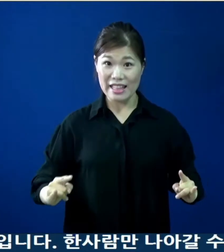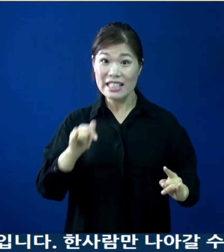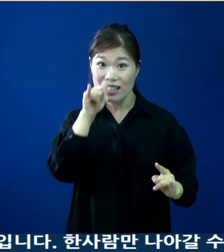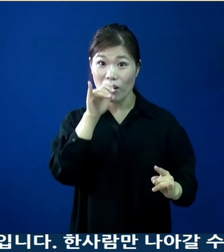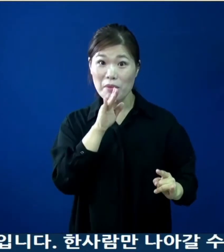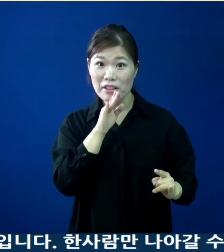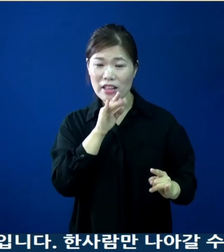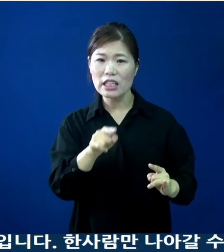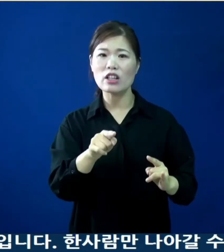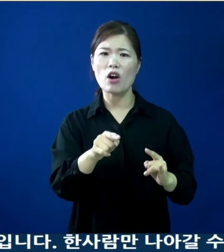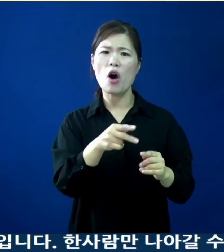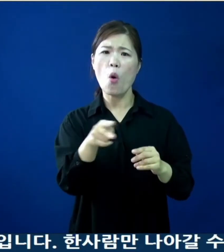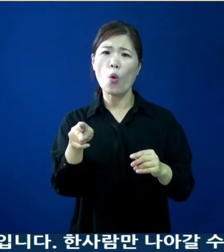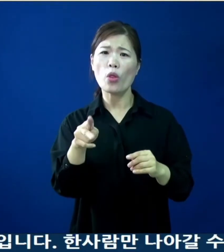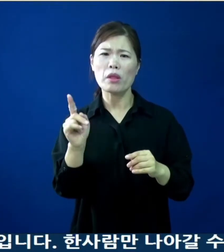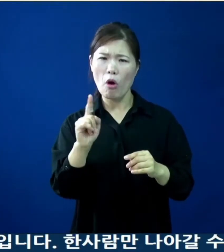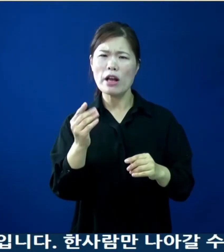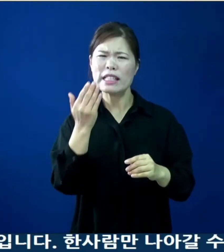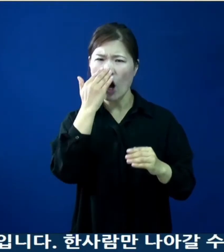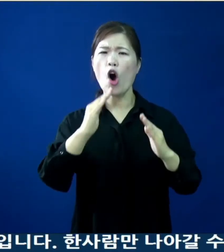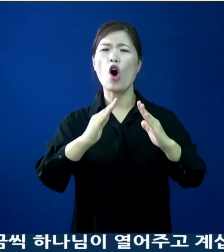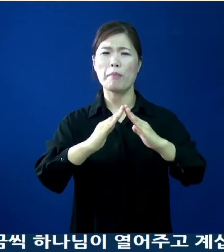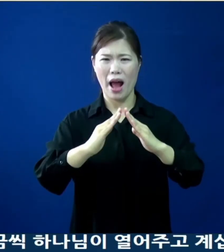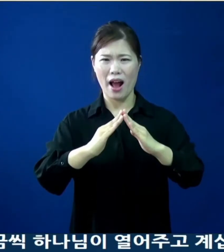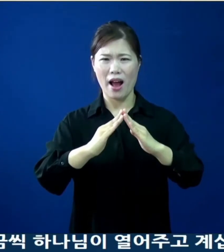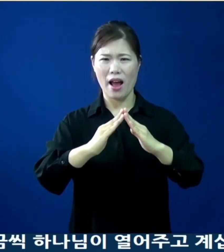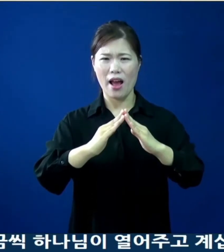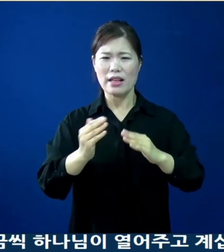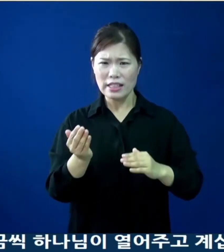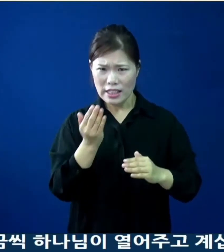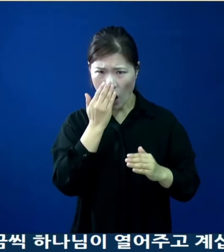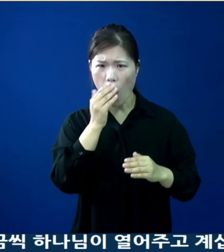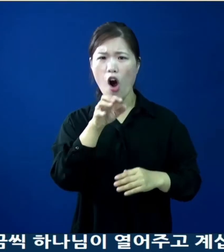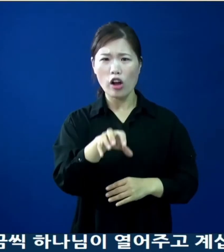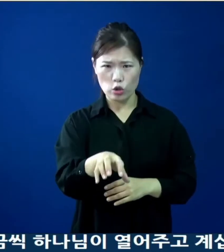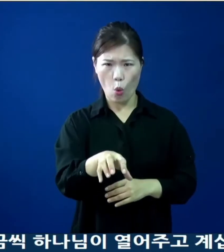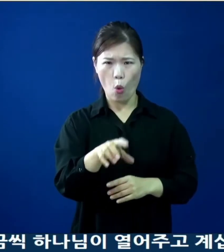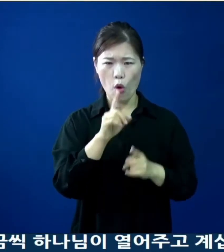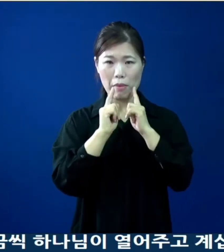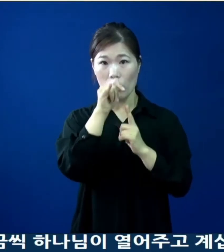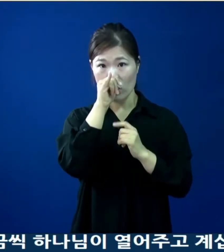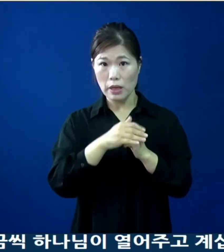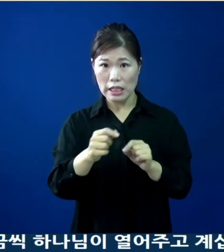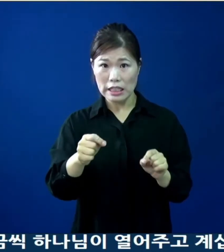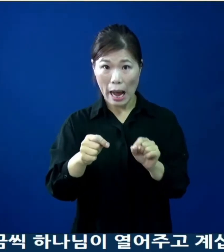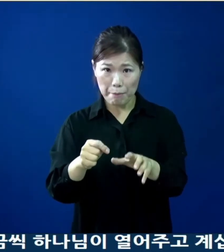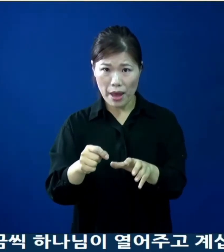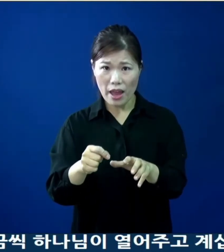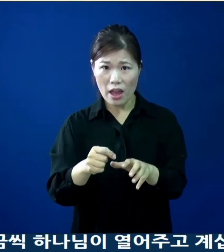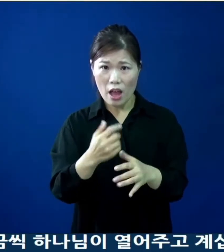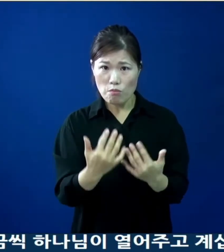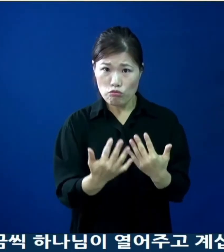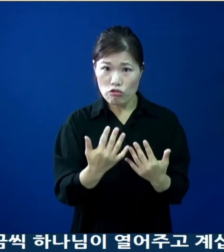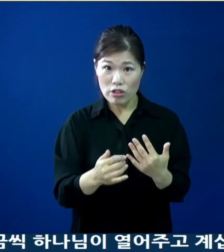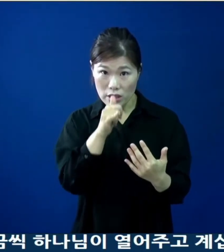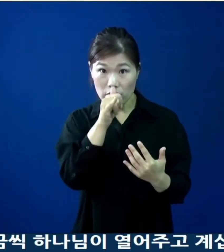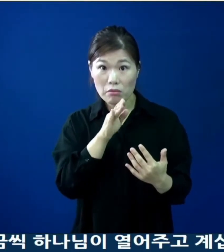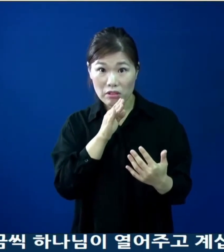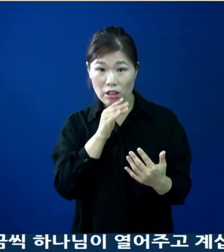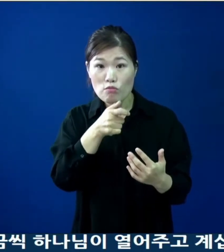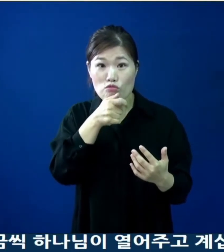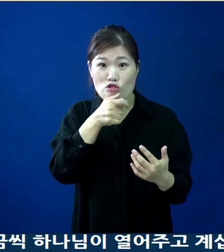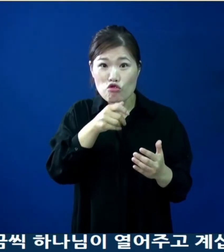이걸 소위 말하면 성막, 성소라 그렇게 얘기를 합니다. 그 앞에 물 같은 것 있죠.